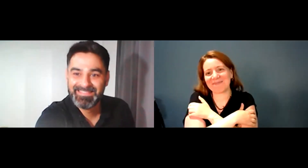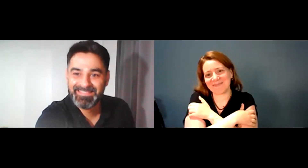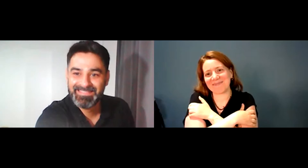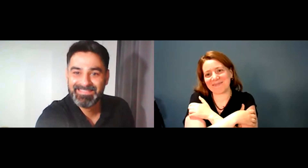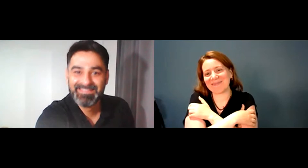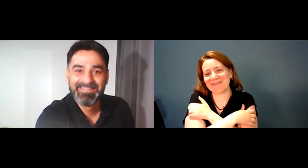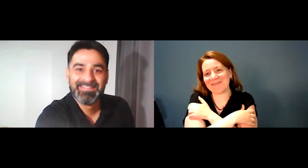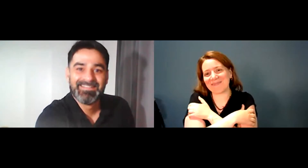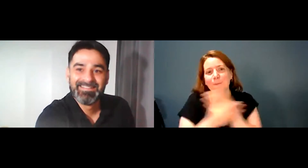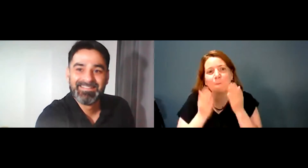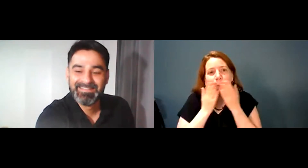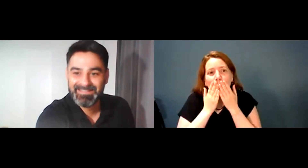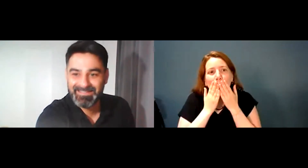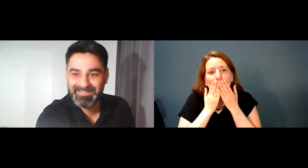reyes traigan algo. A tu nena, Belén.